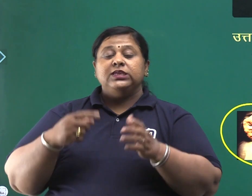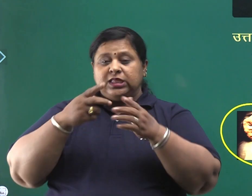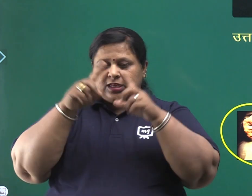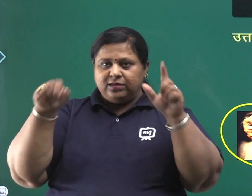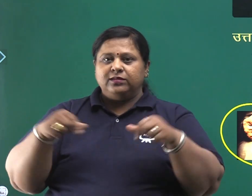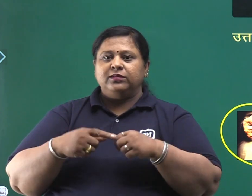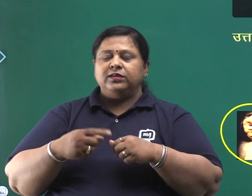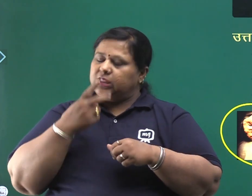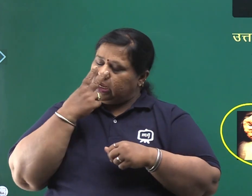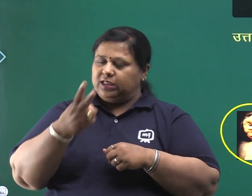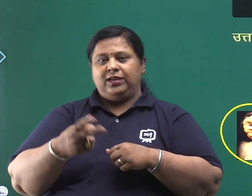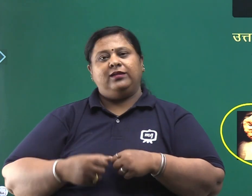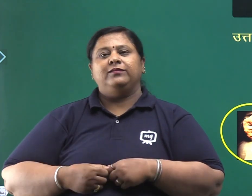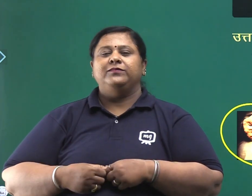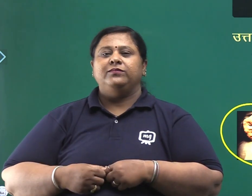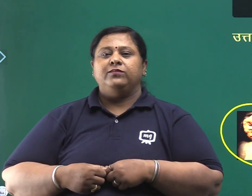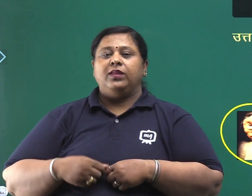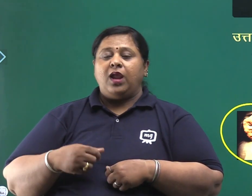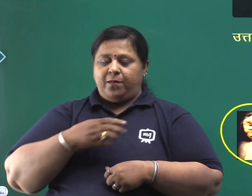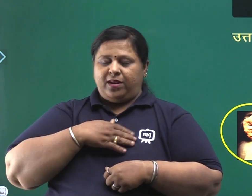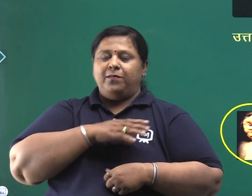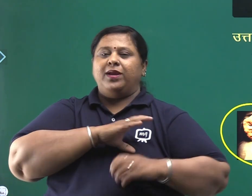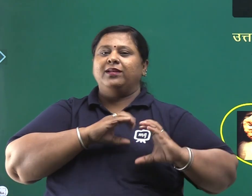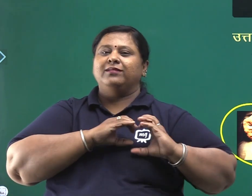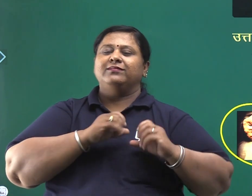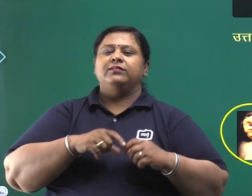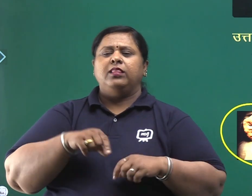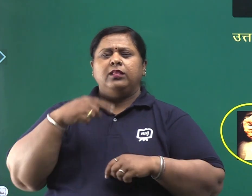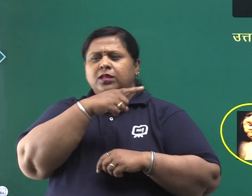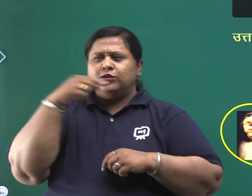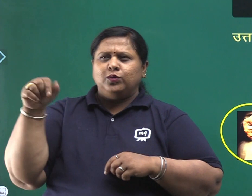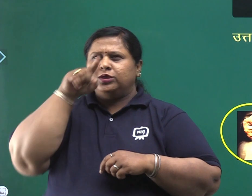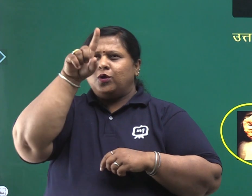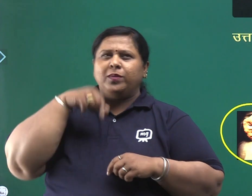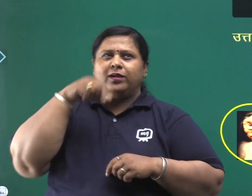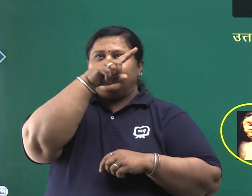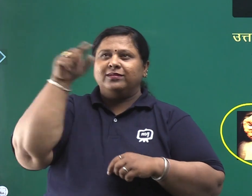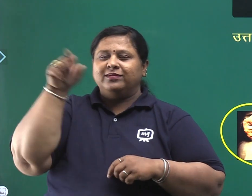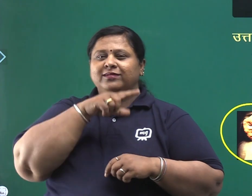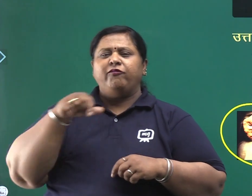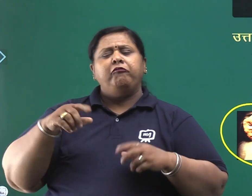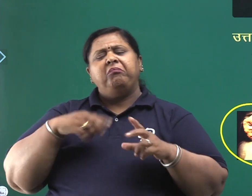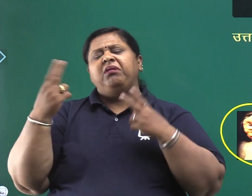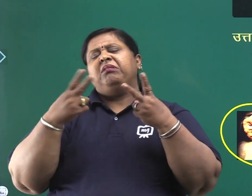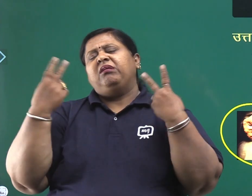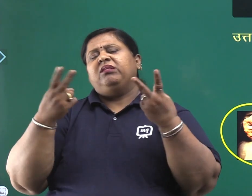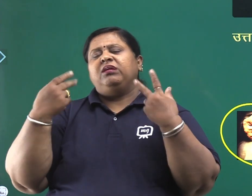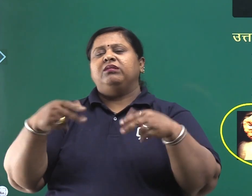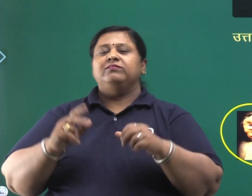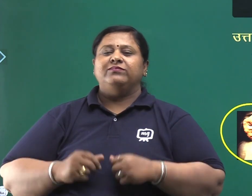चित्र दिखाई दे रहे हैं। हमारा मन 10 दिशाओं में फिरता रहता